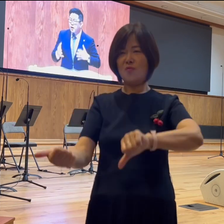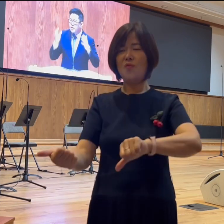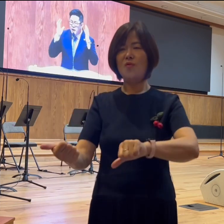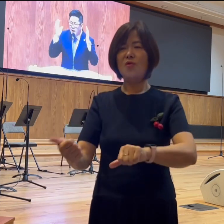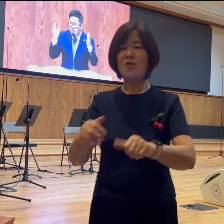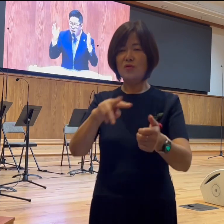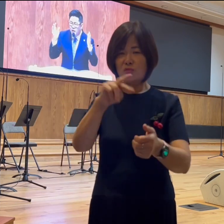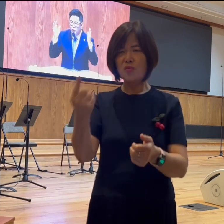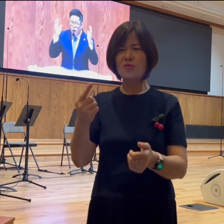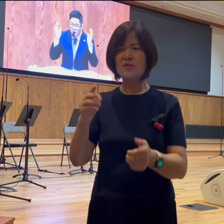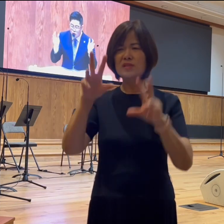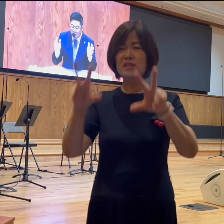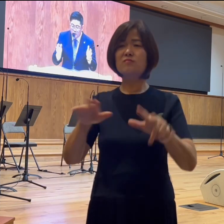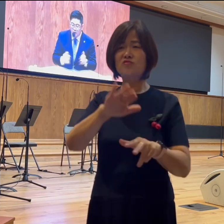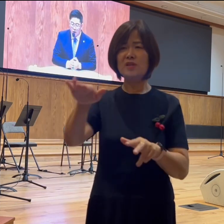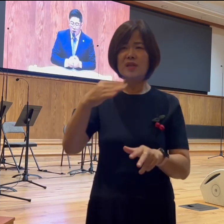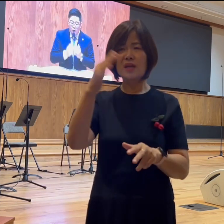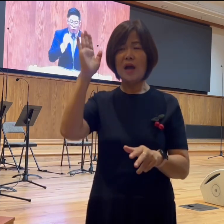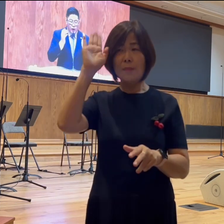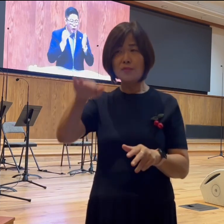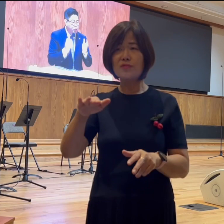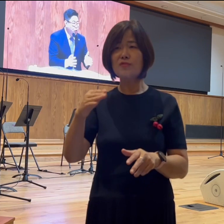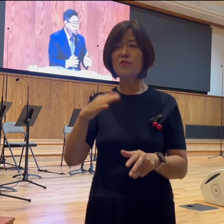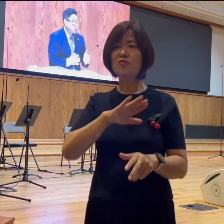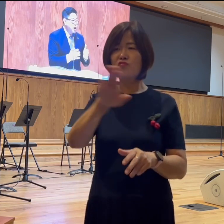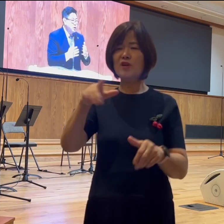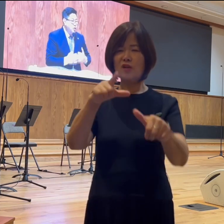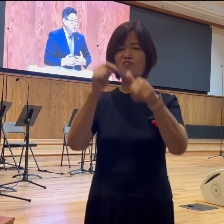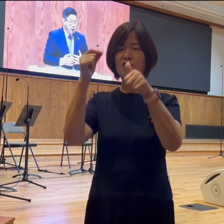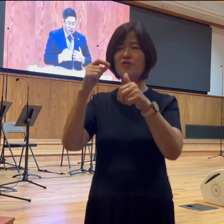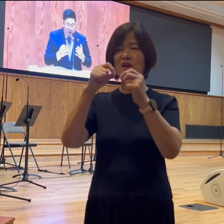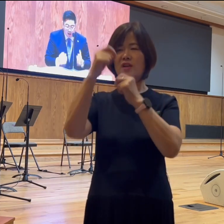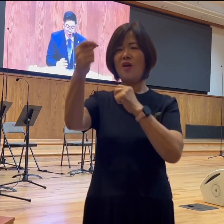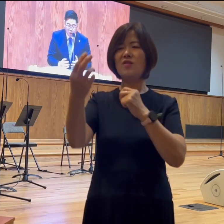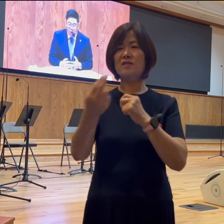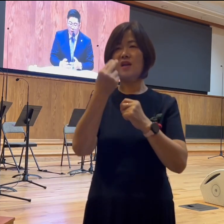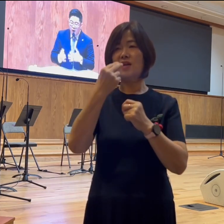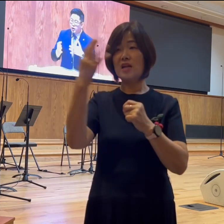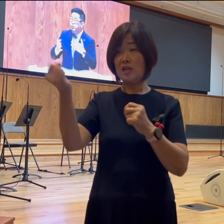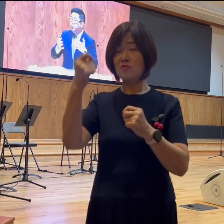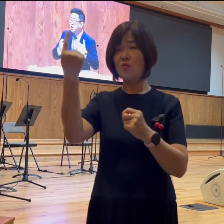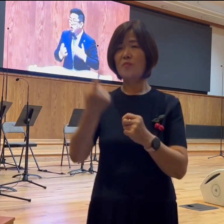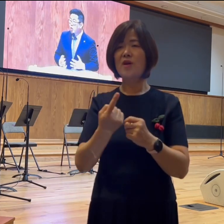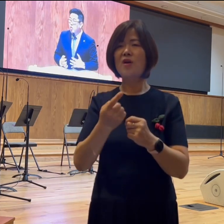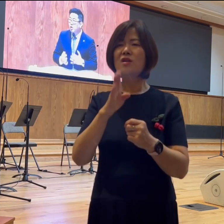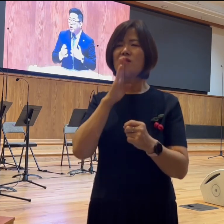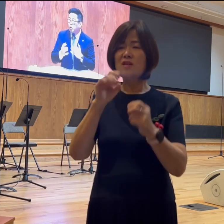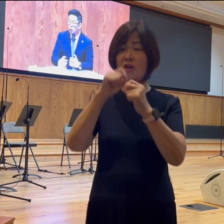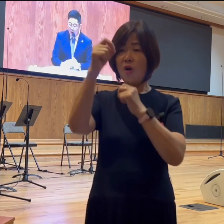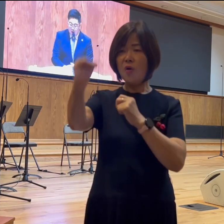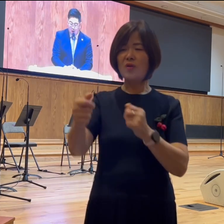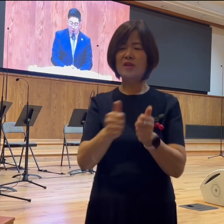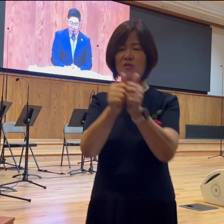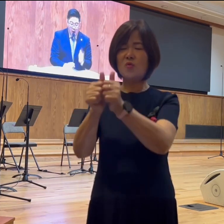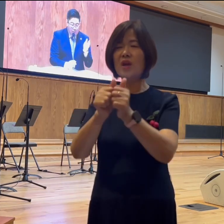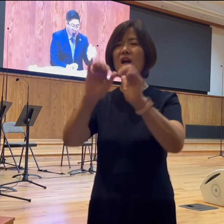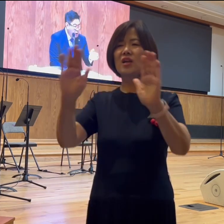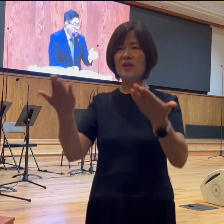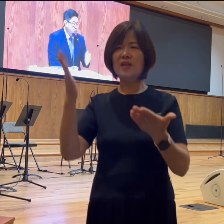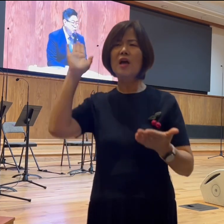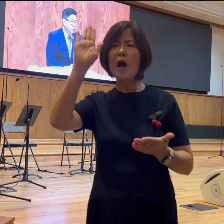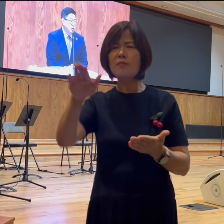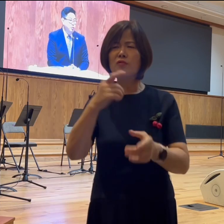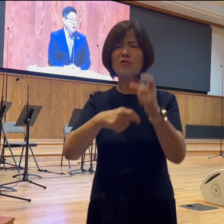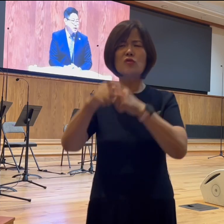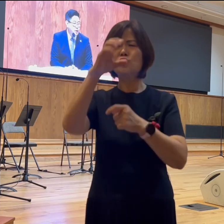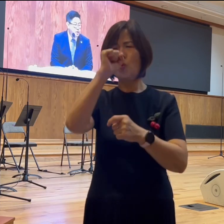우리에게는 상상도 할 수 없었던 우리에게 구원과 영생을 가져오며 그분과 영원히 동행하게 되는, 비교할 수